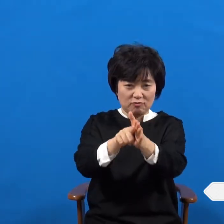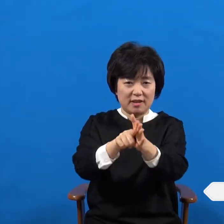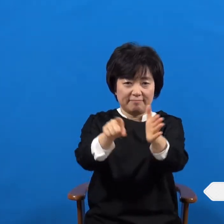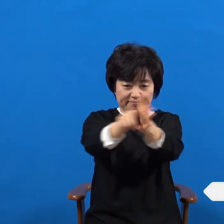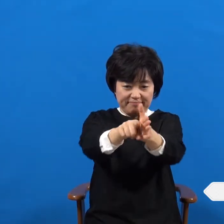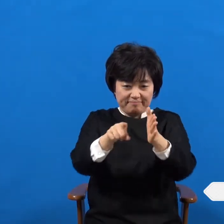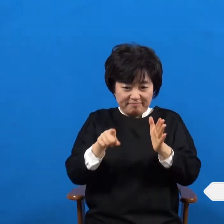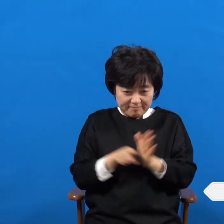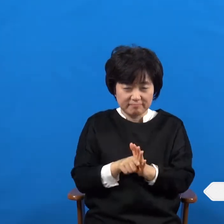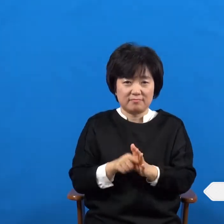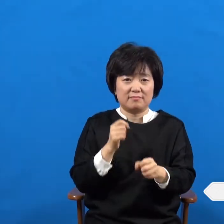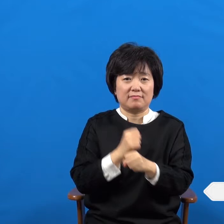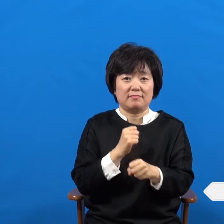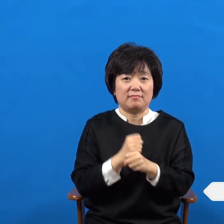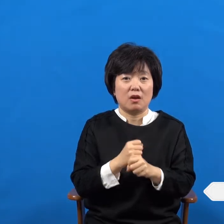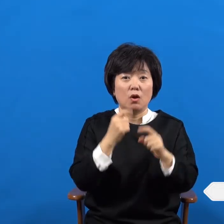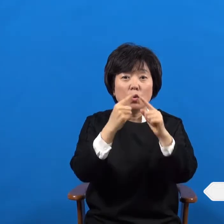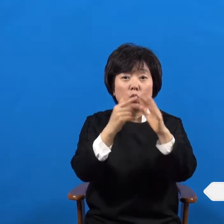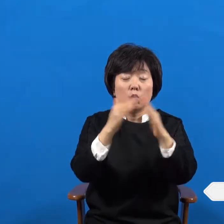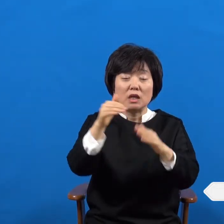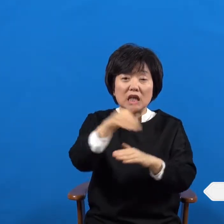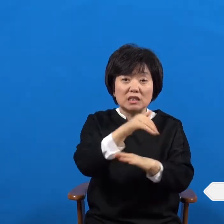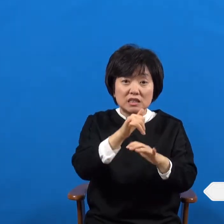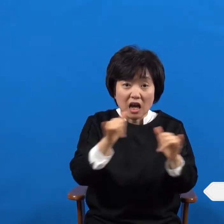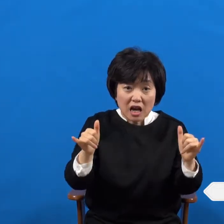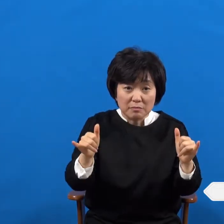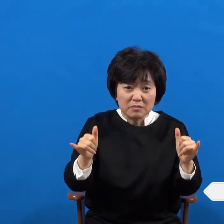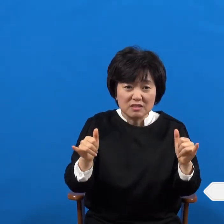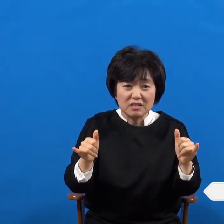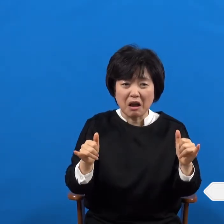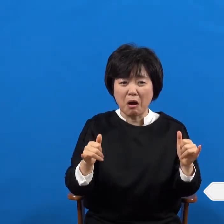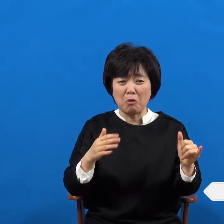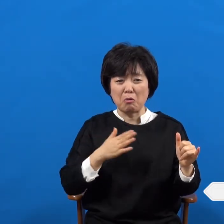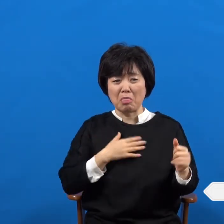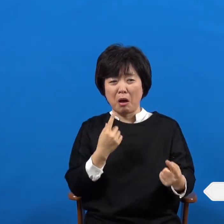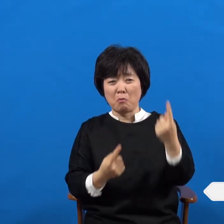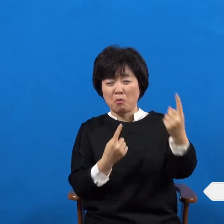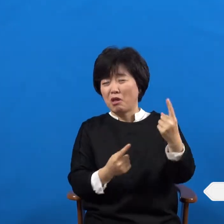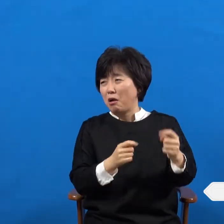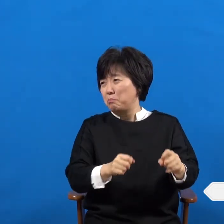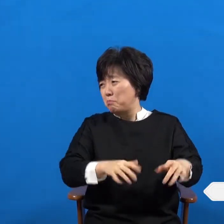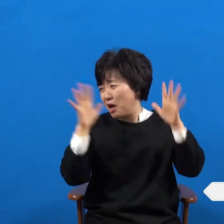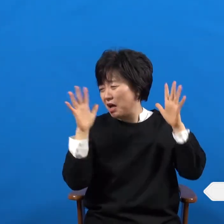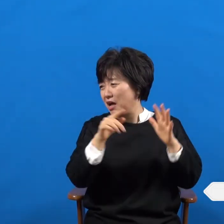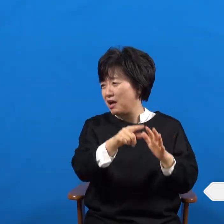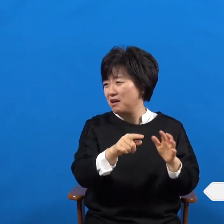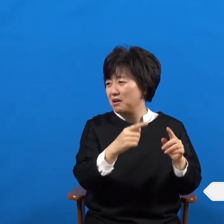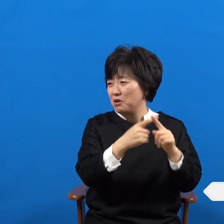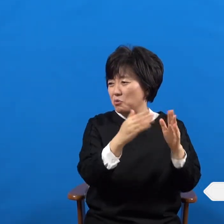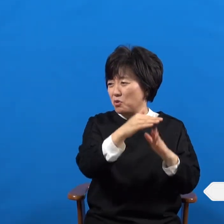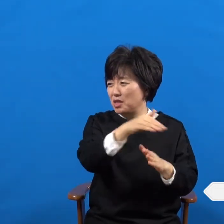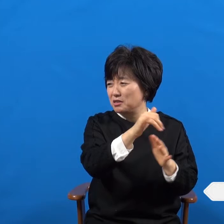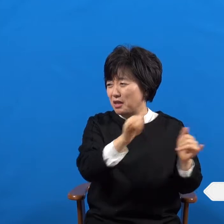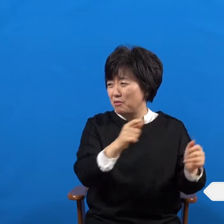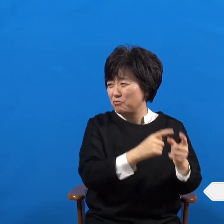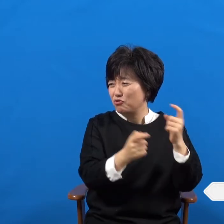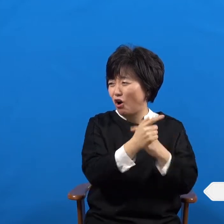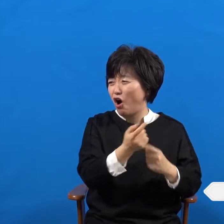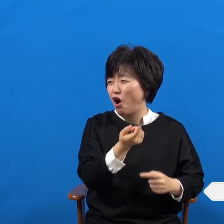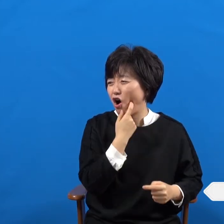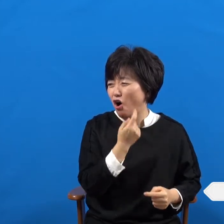뭐라 그럽니까? 교회 다니는 사람이 우리보다 더하다. 따지고 보면 뭐